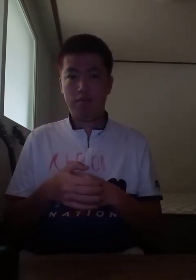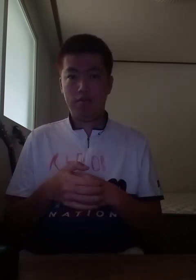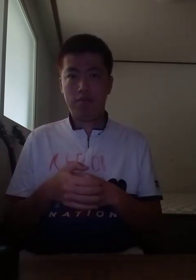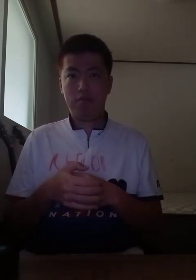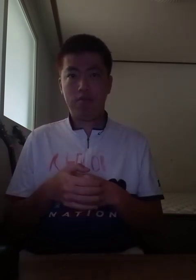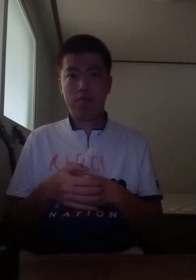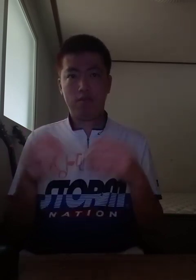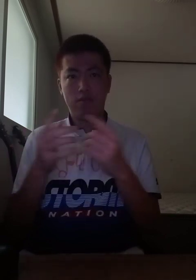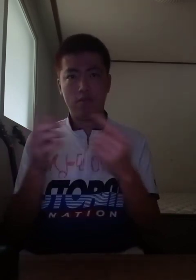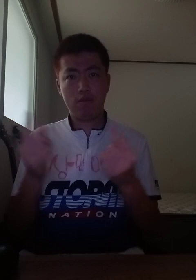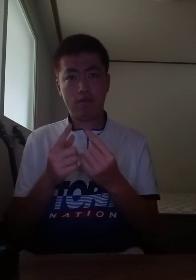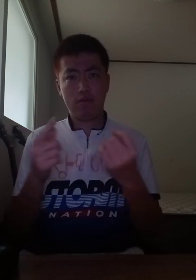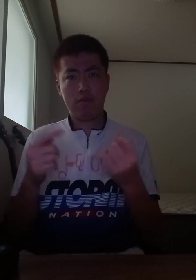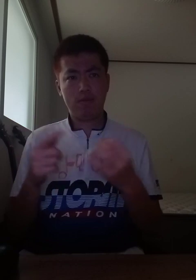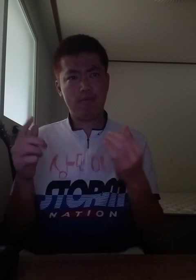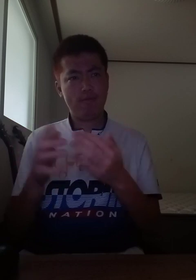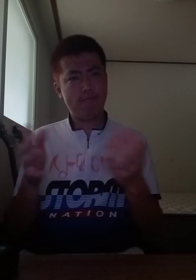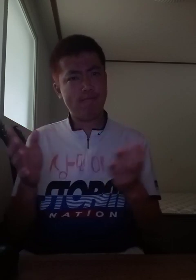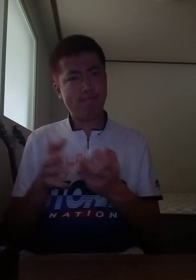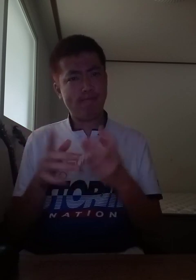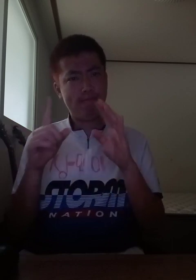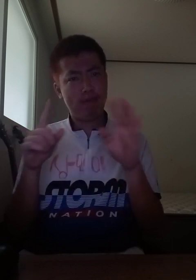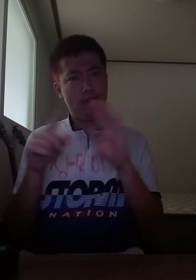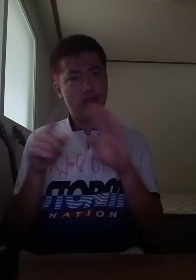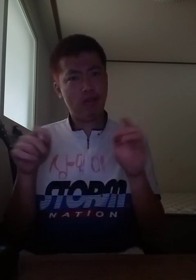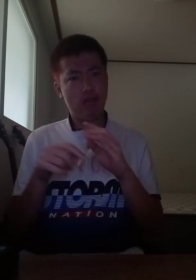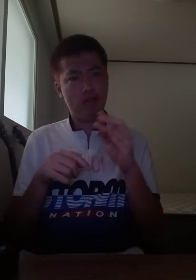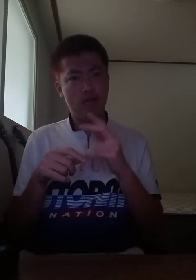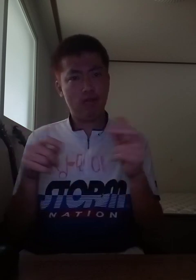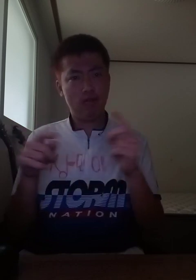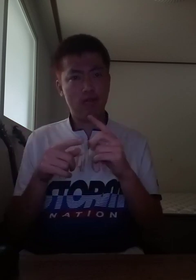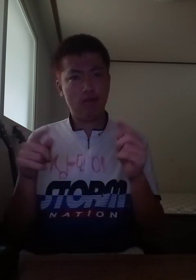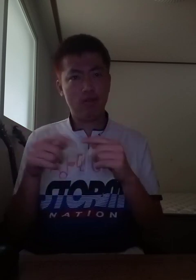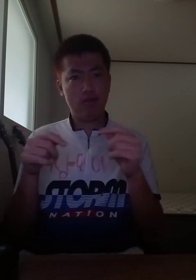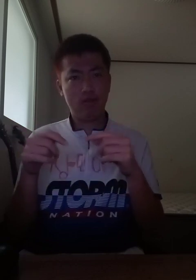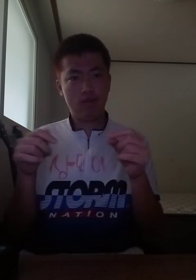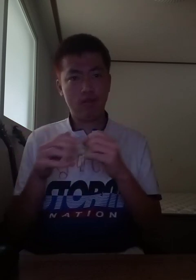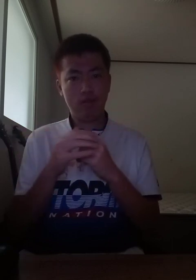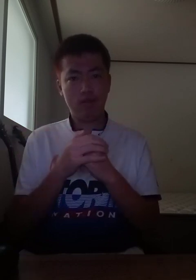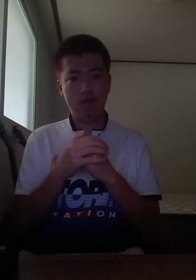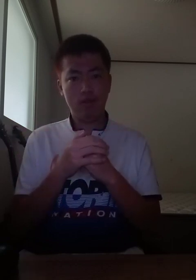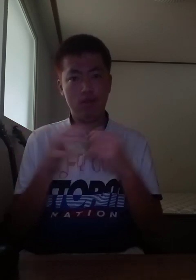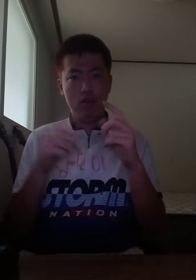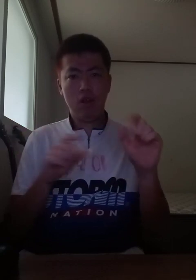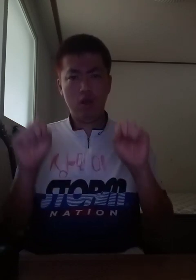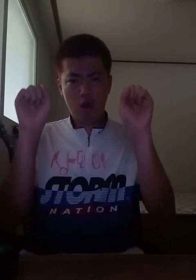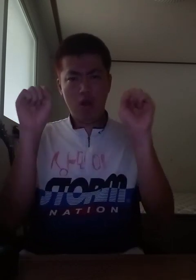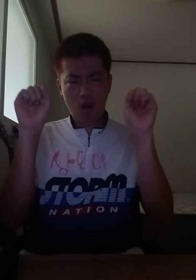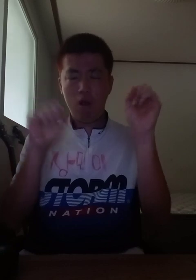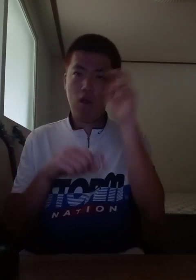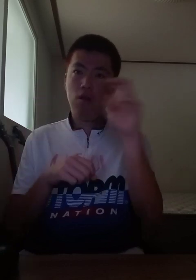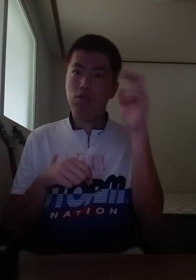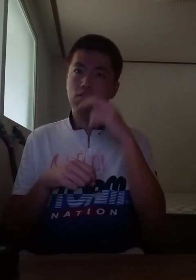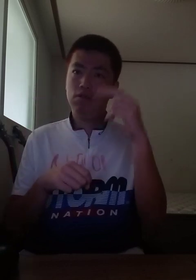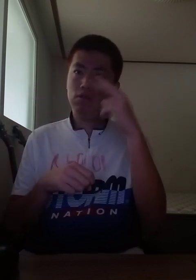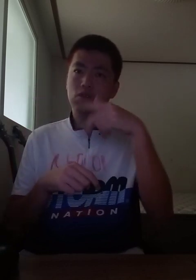현재 전국적으로 100가구 중 97가구에는 상수도가 공급되고 있습니다. 건강하게 살 권리 중 가장 기본인 깨끗한 물을 마실